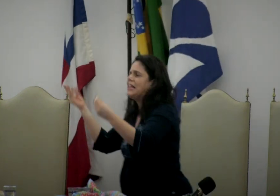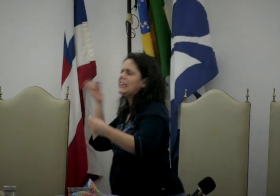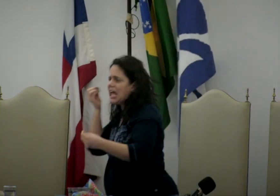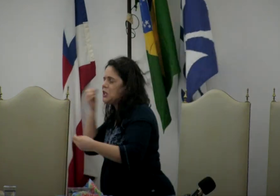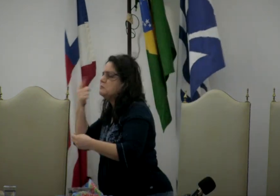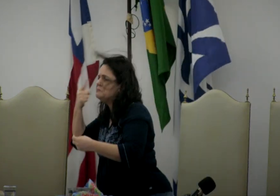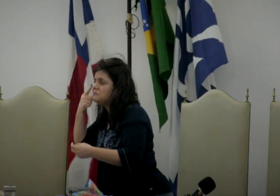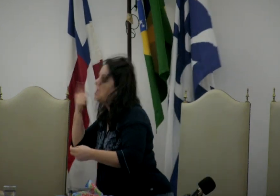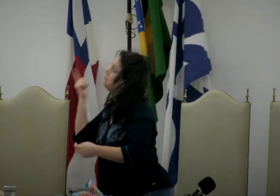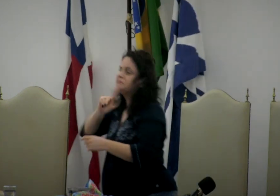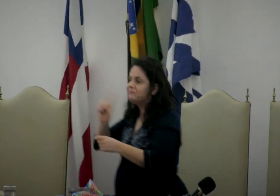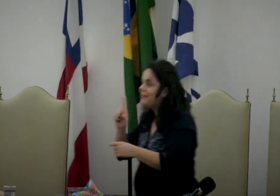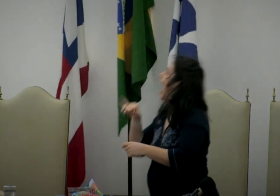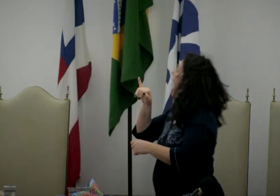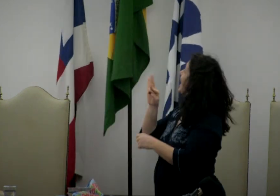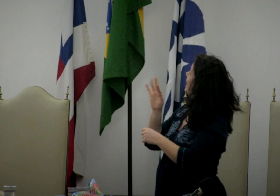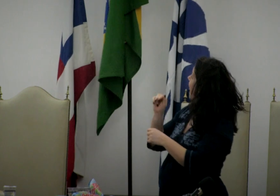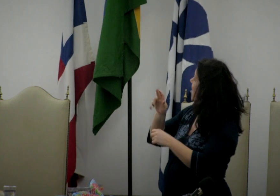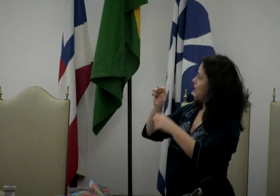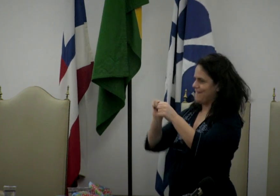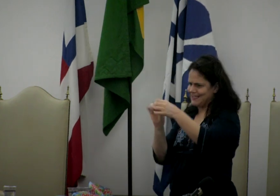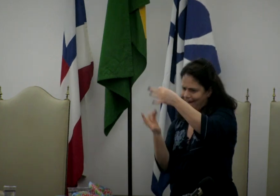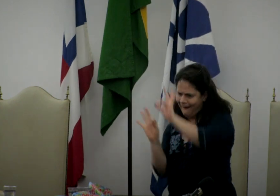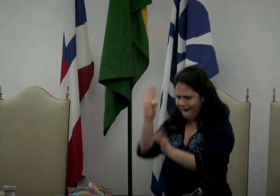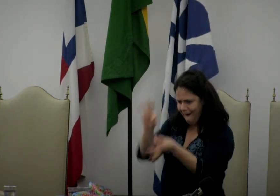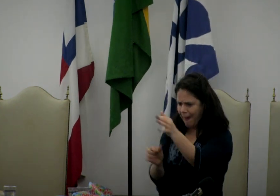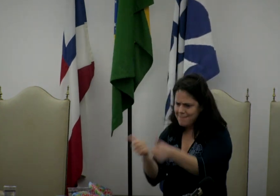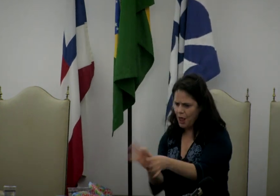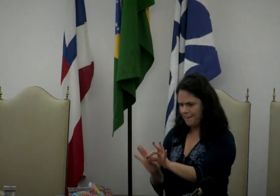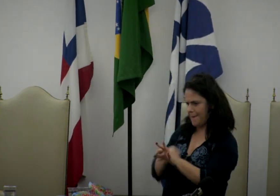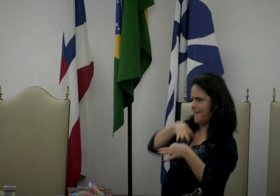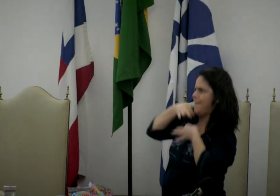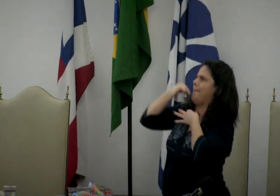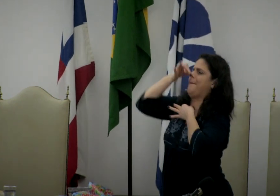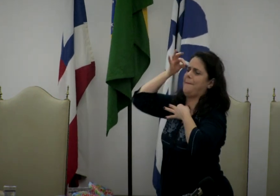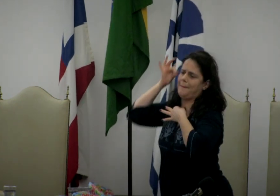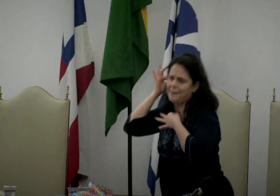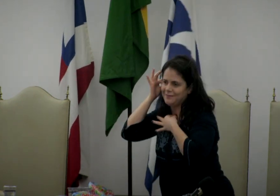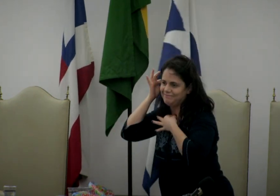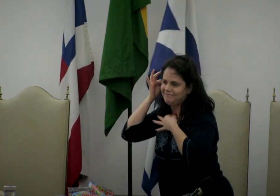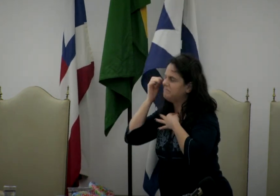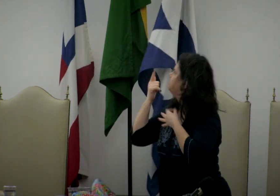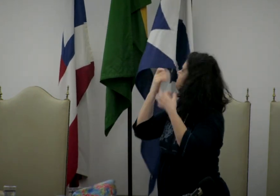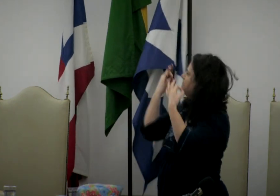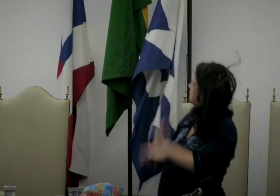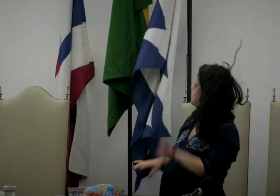Então, muitos médicos fizeram essa tentativa também de